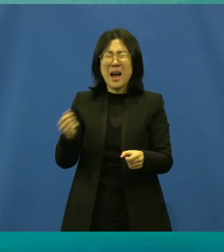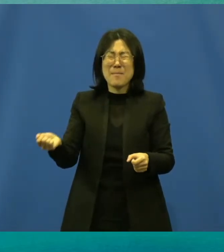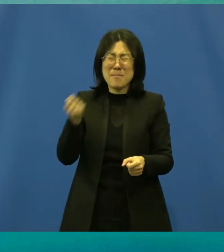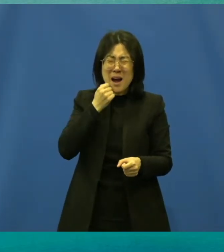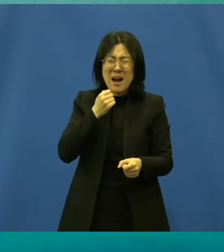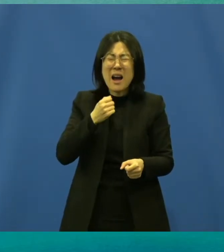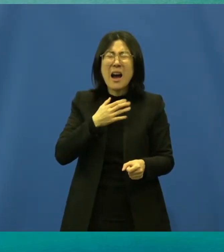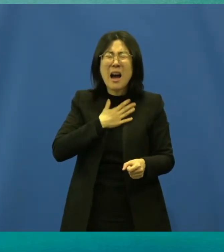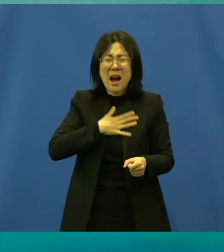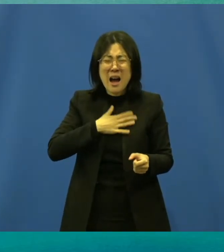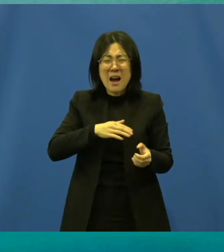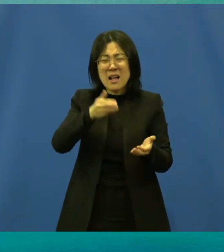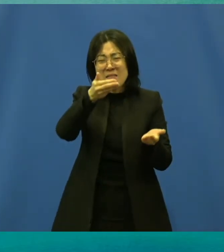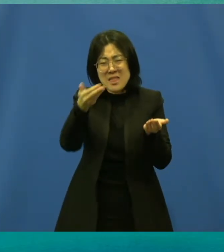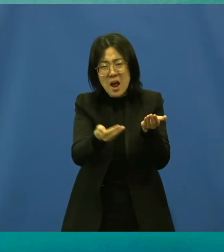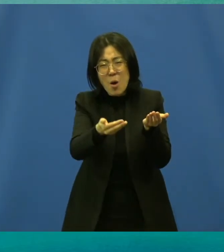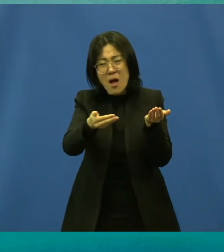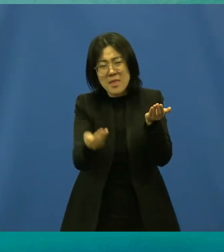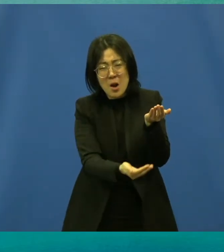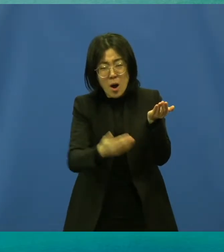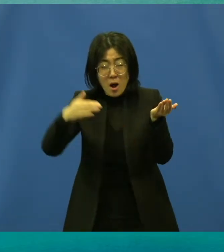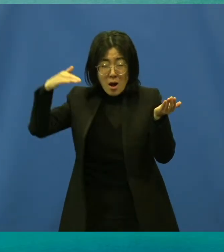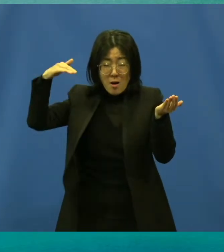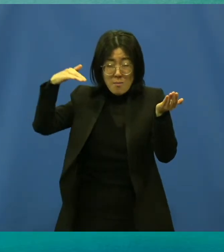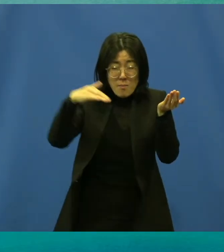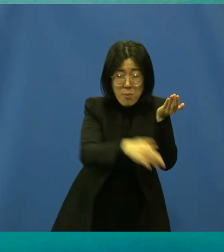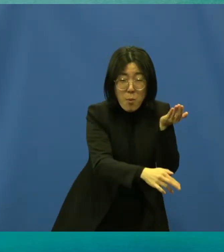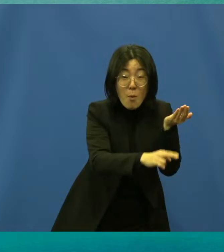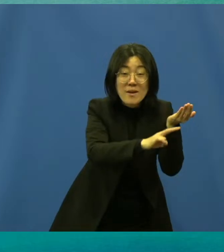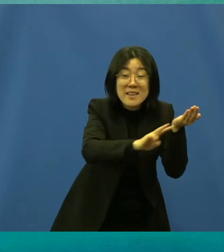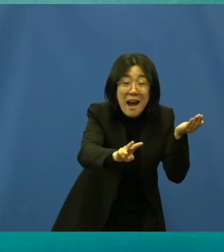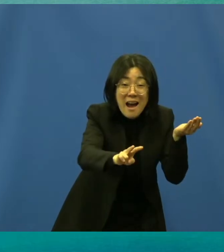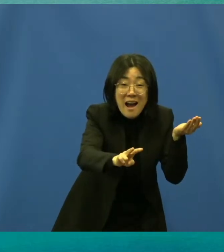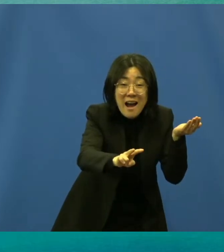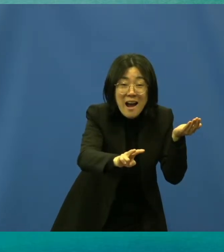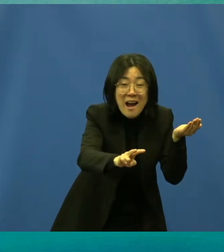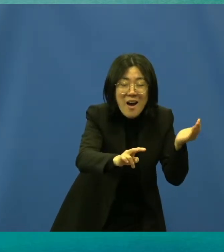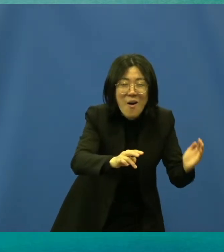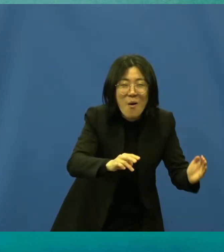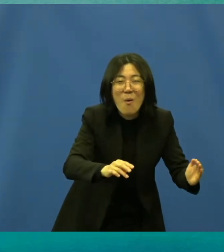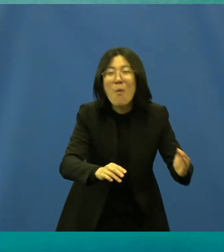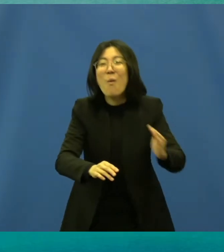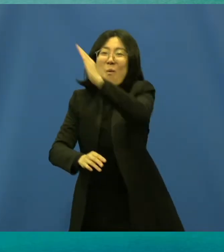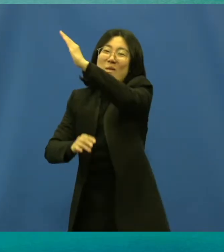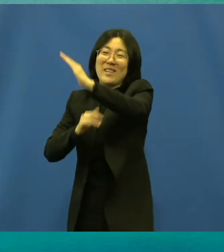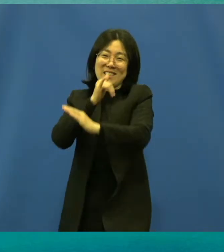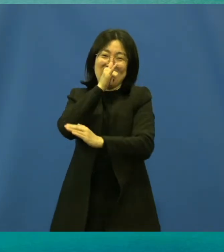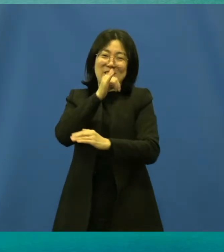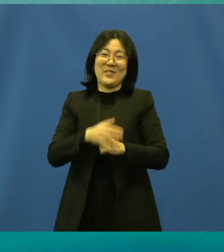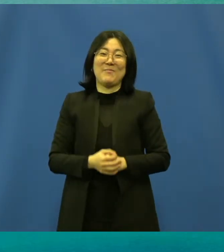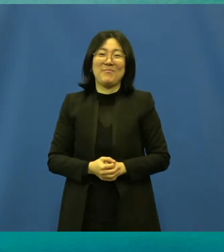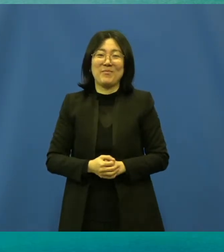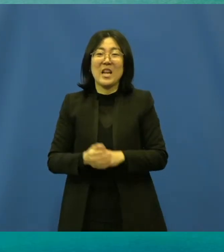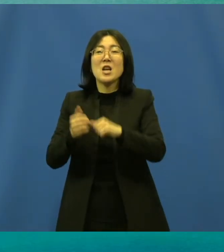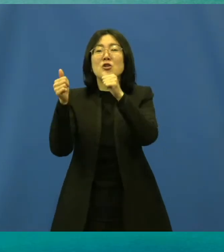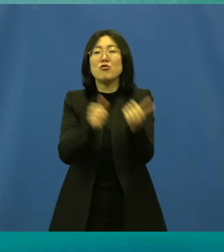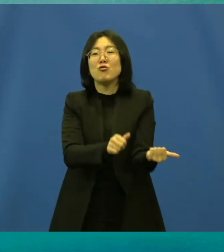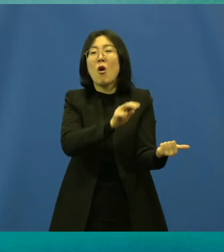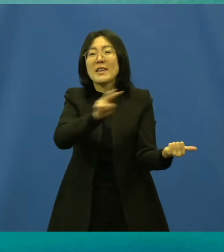내려가야 다시 올라갈 수 있습니다. 죽어야